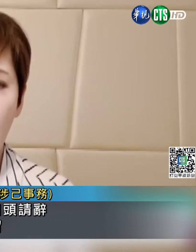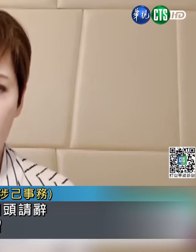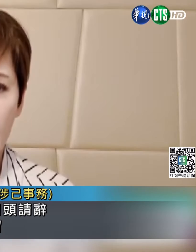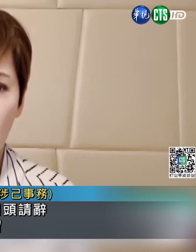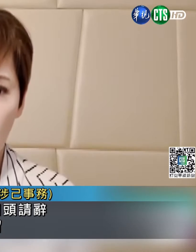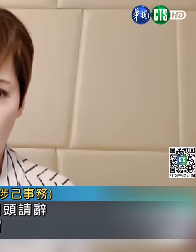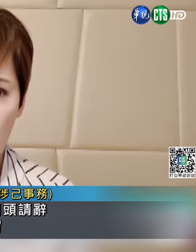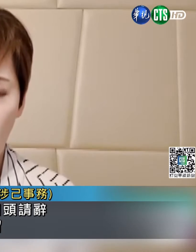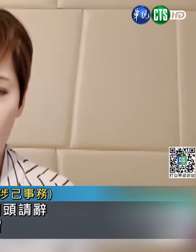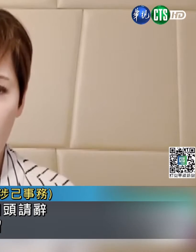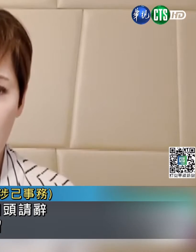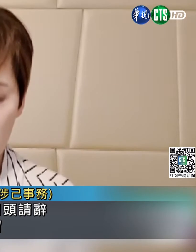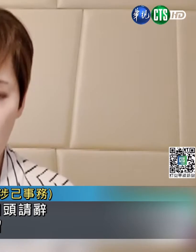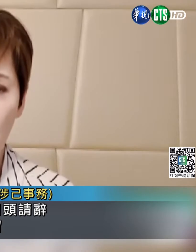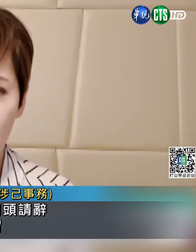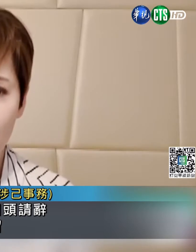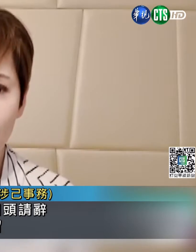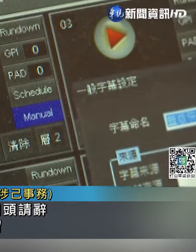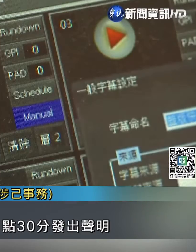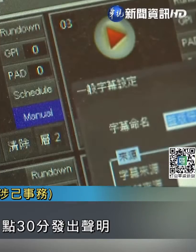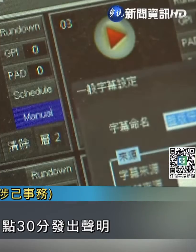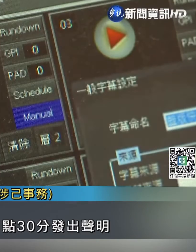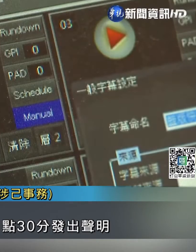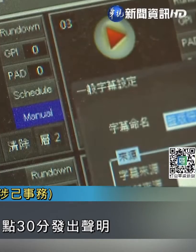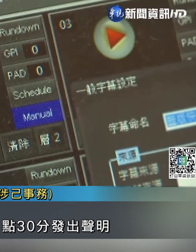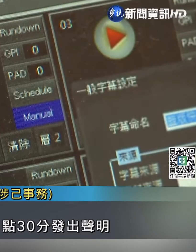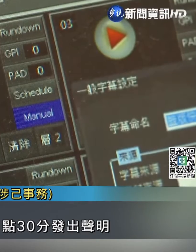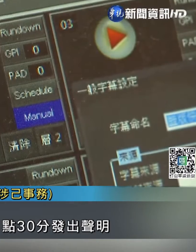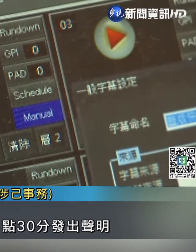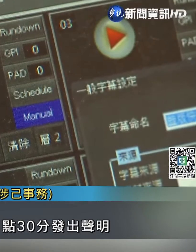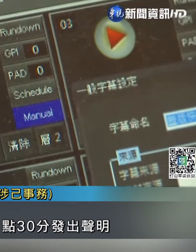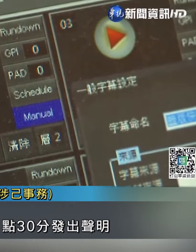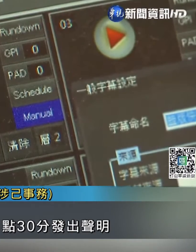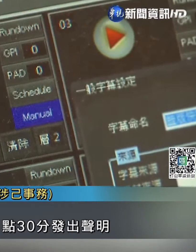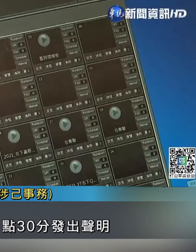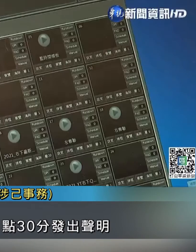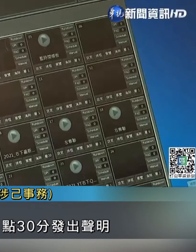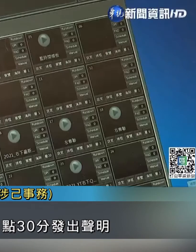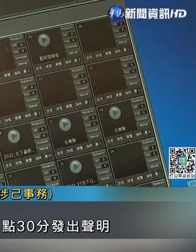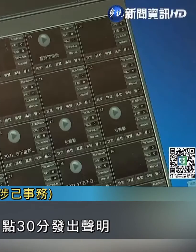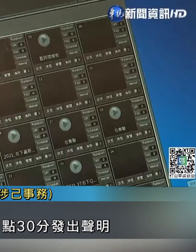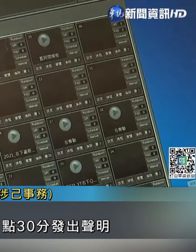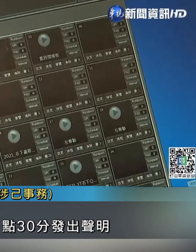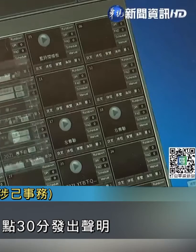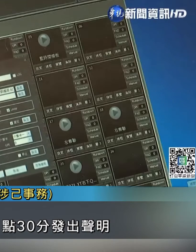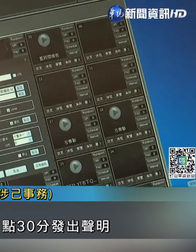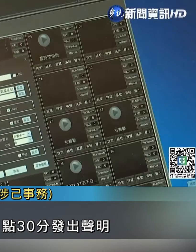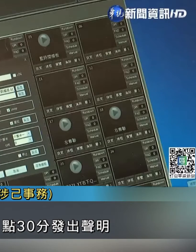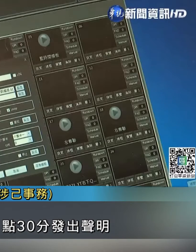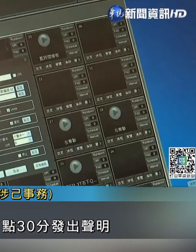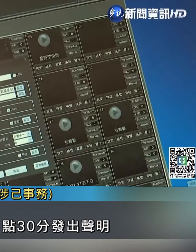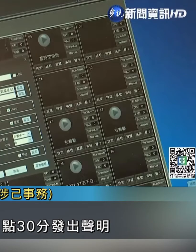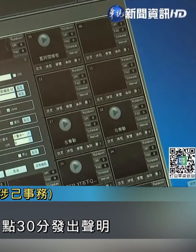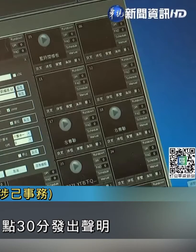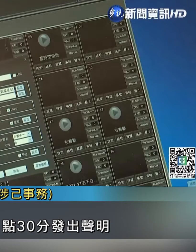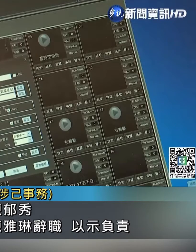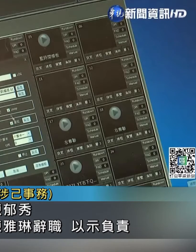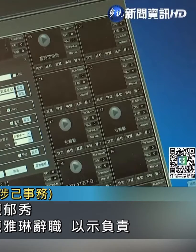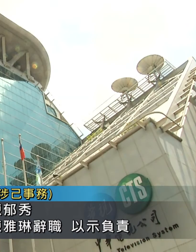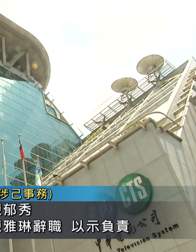辞，不过被董事会未留。而最新的发展是，华视在22号凌晨1点30分发出声明，公广集